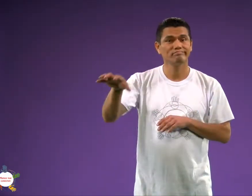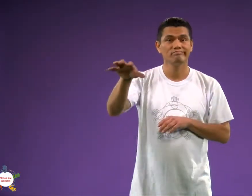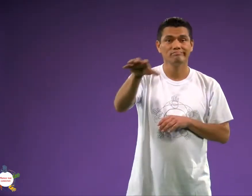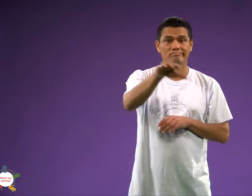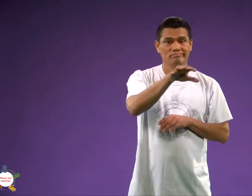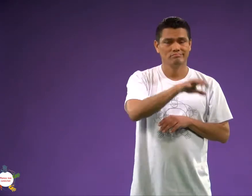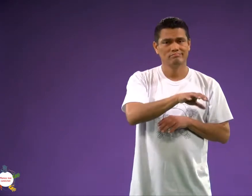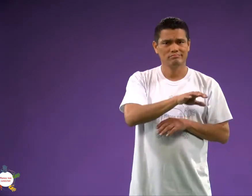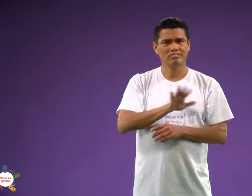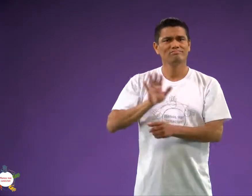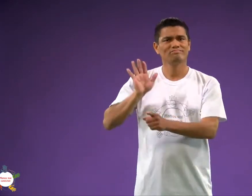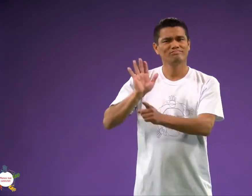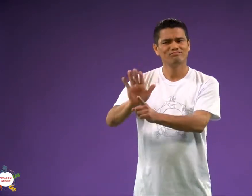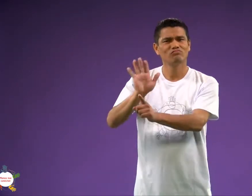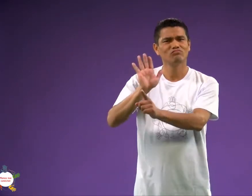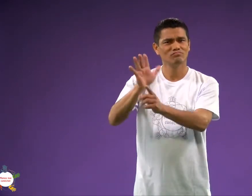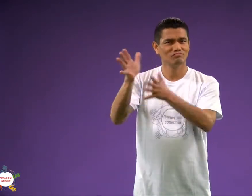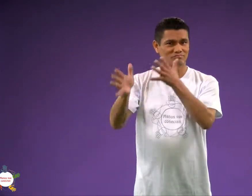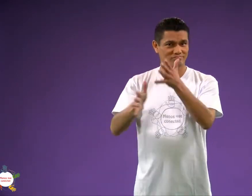Cada comunidad tiene su propia lengua de señas.